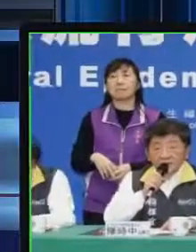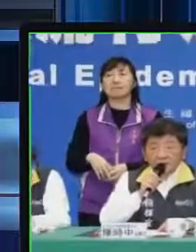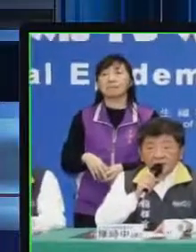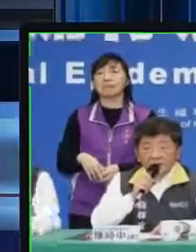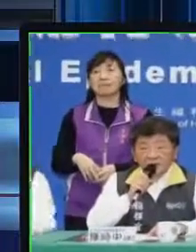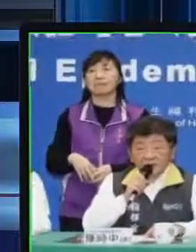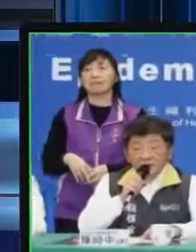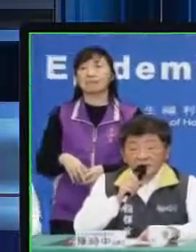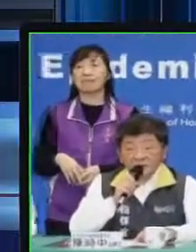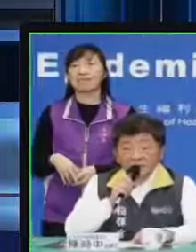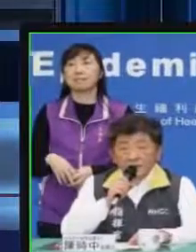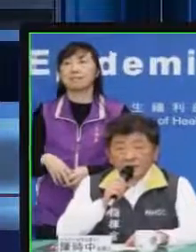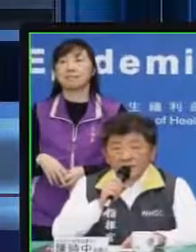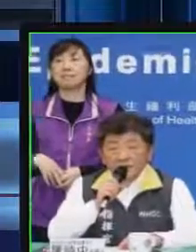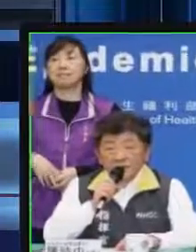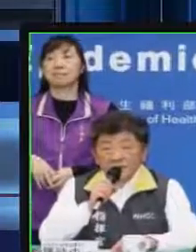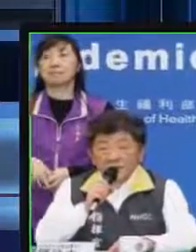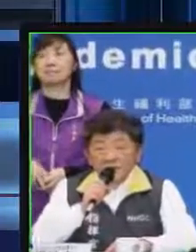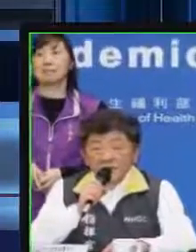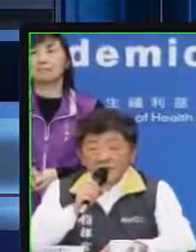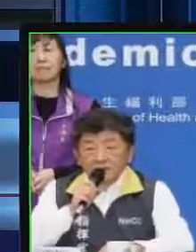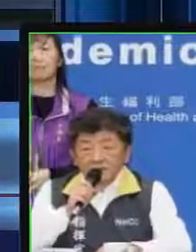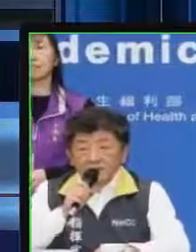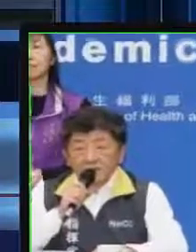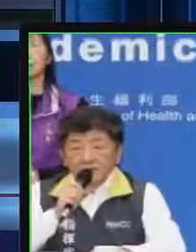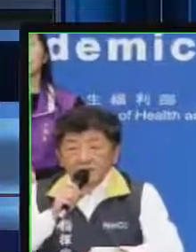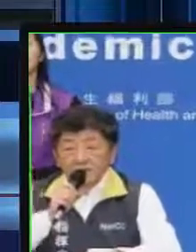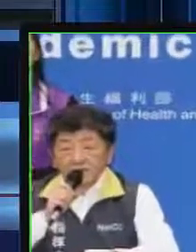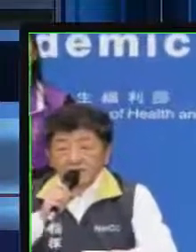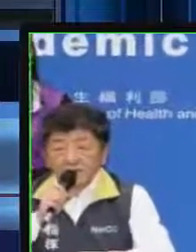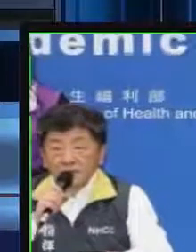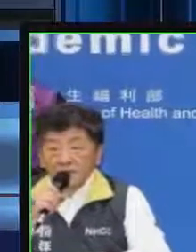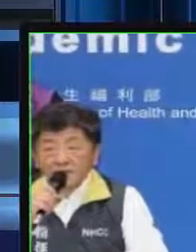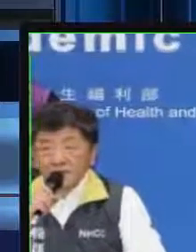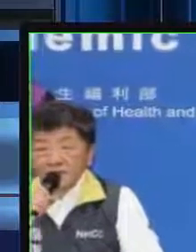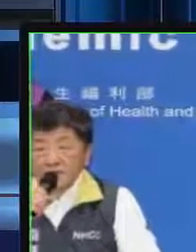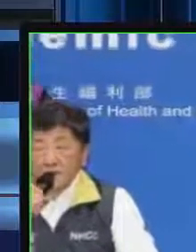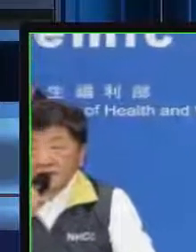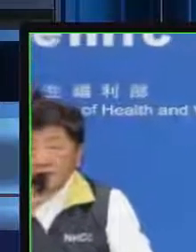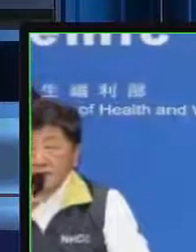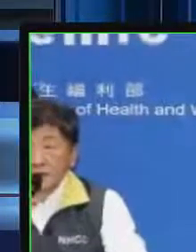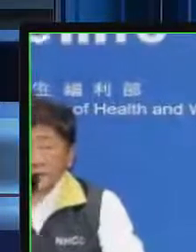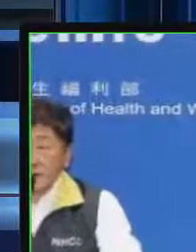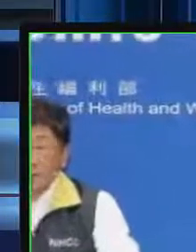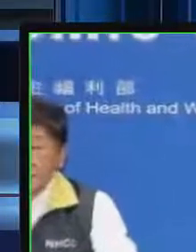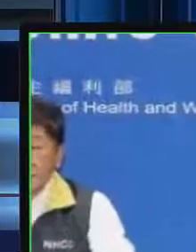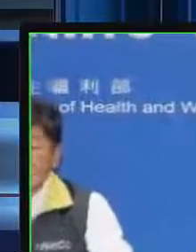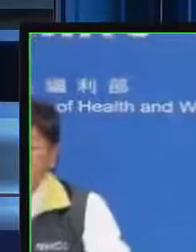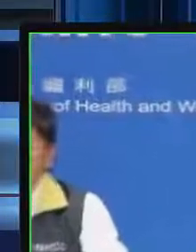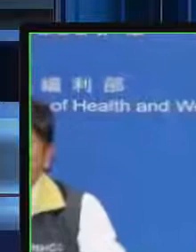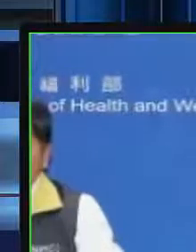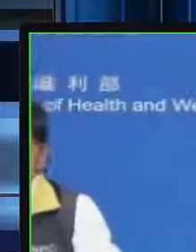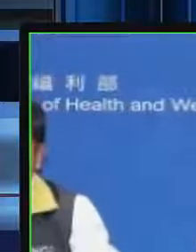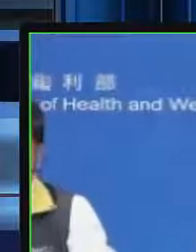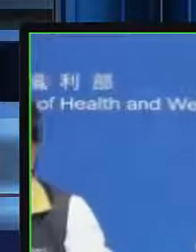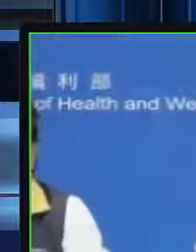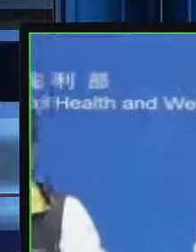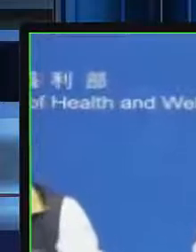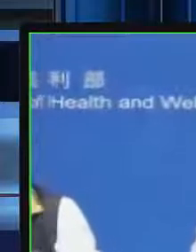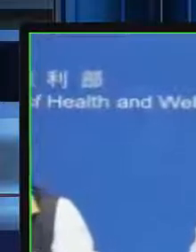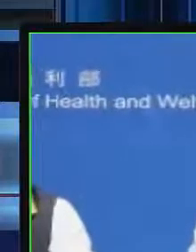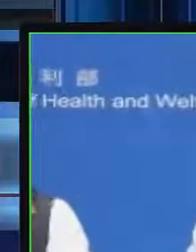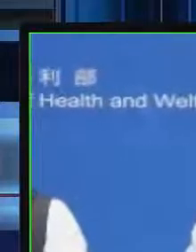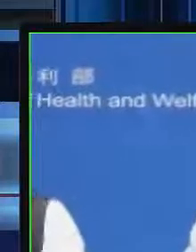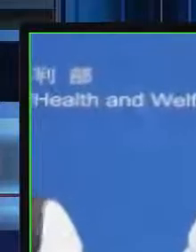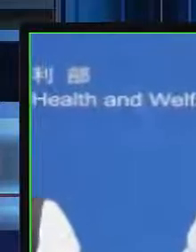症状，引发关注。14日他因低血糖、全身倦怠送医并收治住院，当时并无